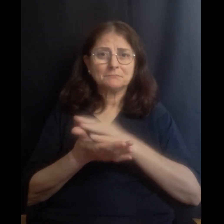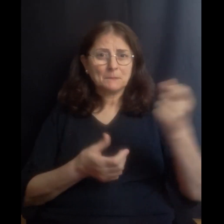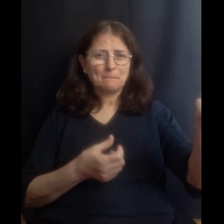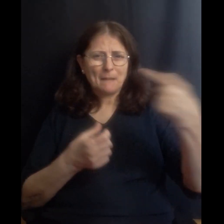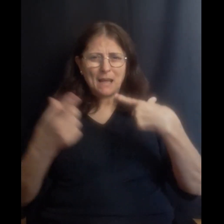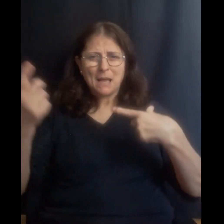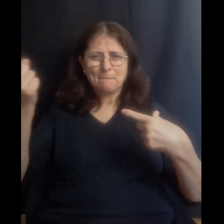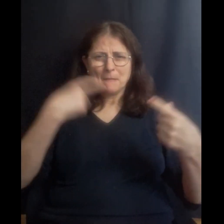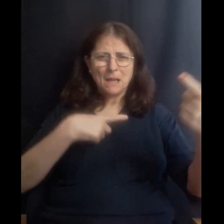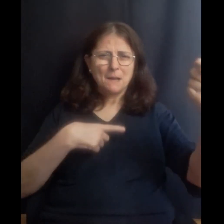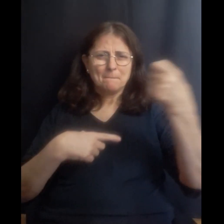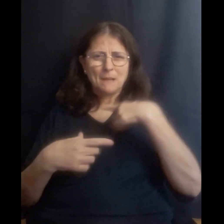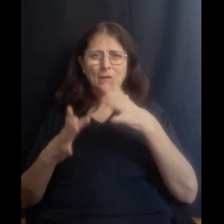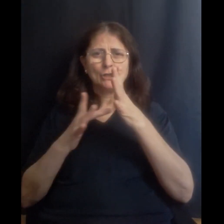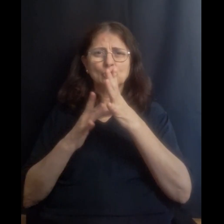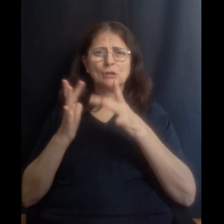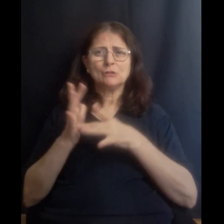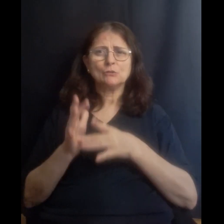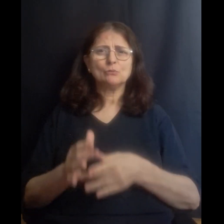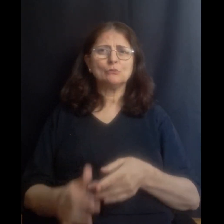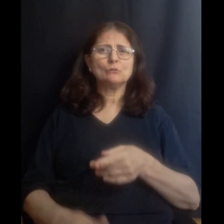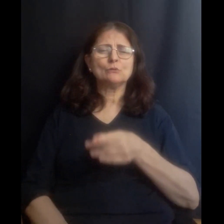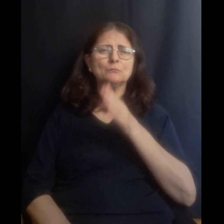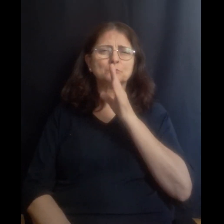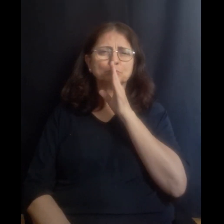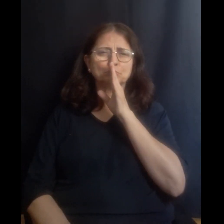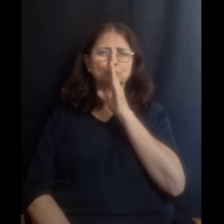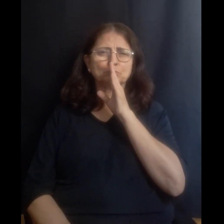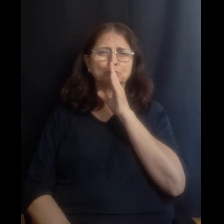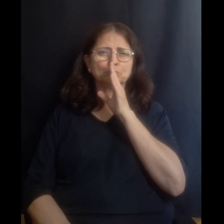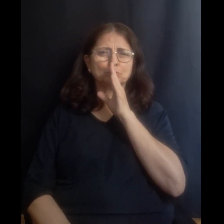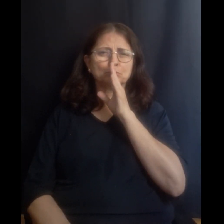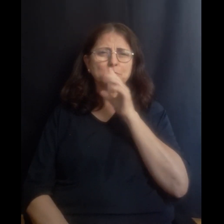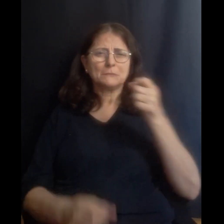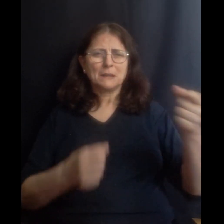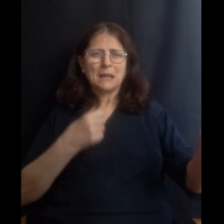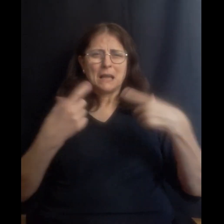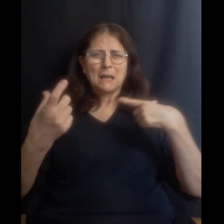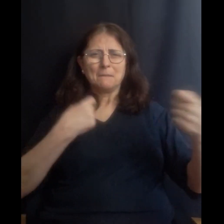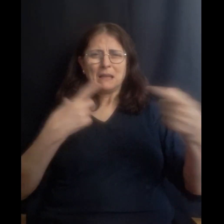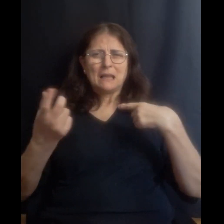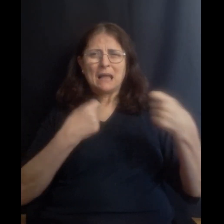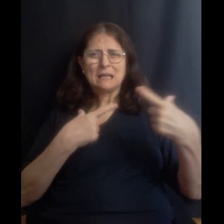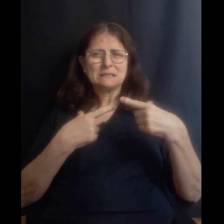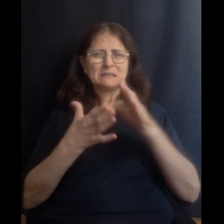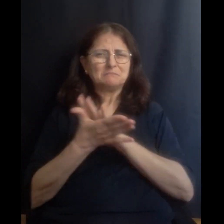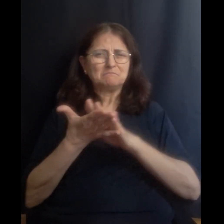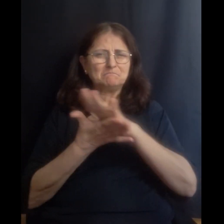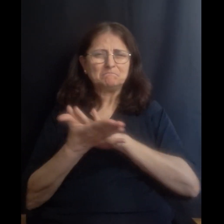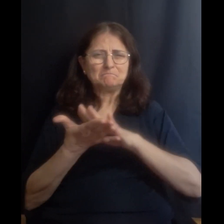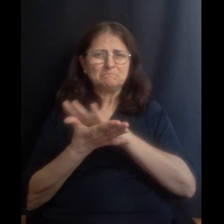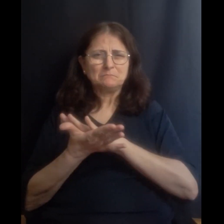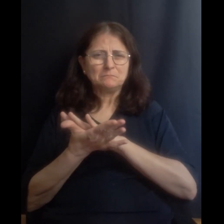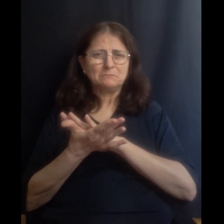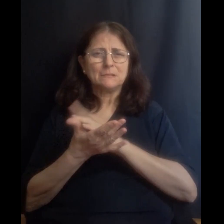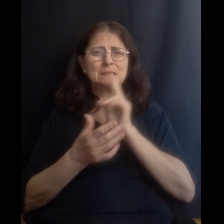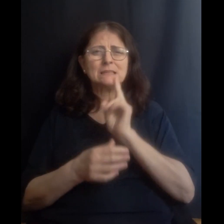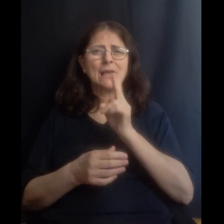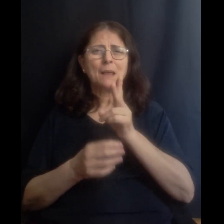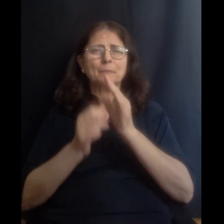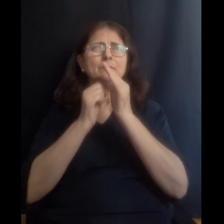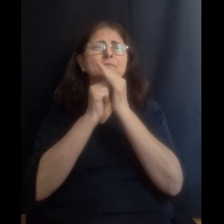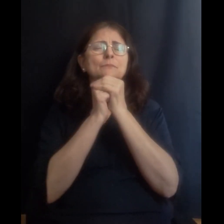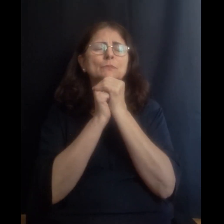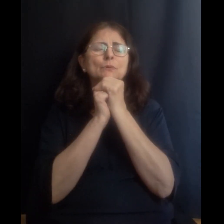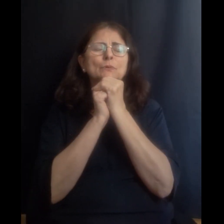Quando ofendido, não revidava. Ao sofrer, não ameaçava ninguém. Colocava a sua